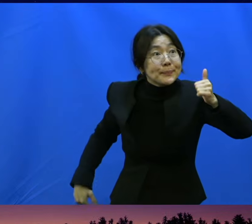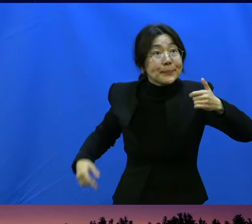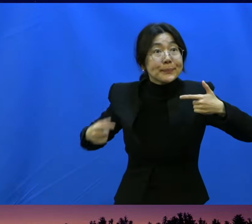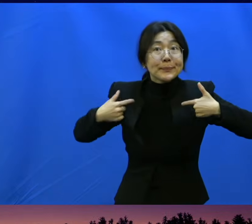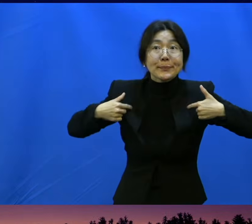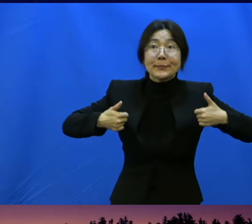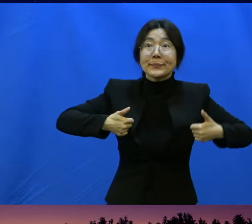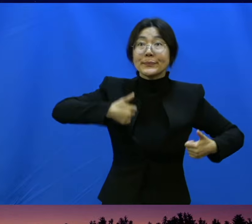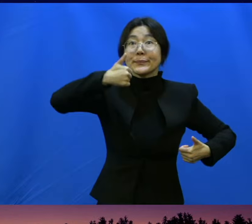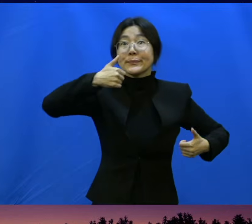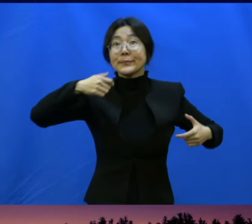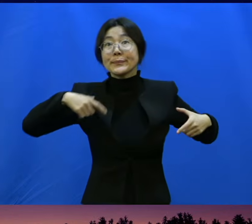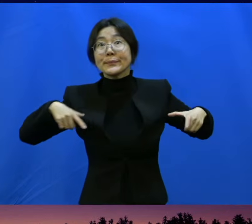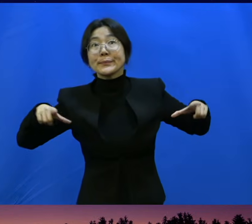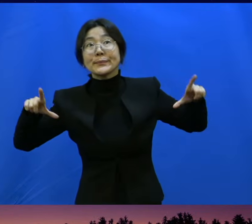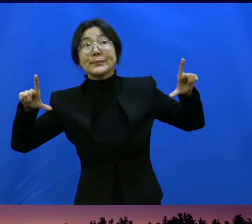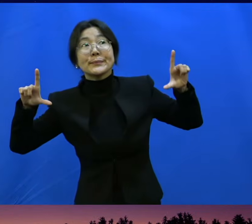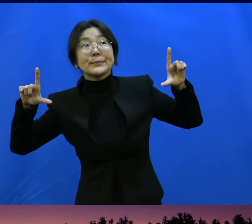거예요.